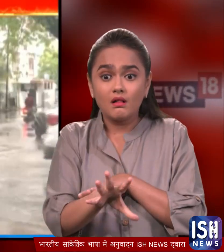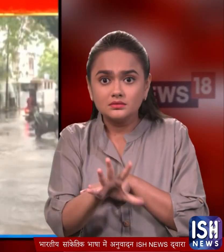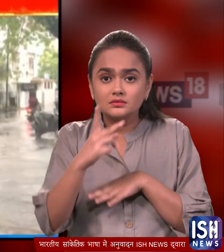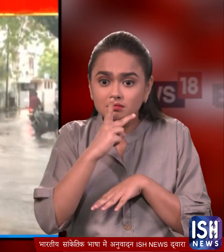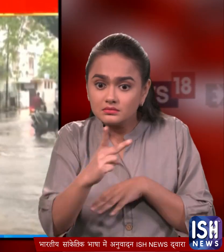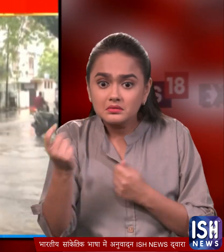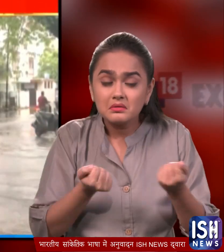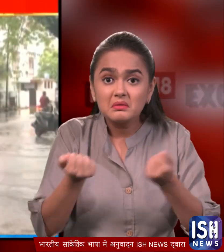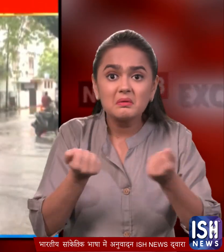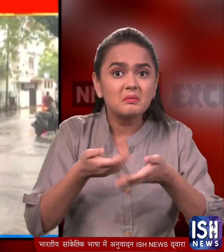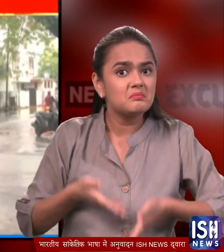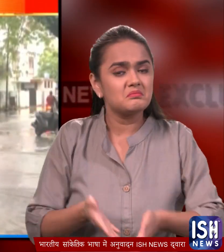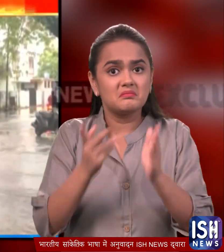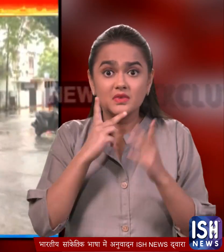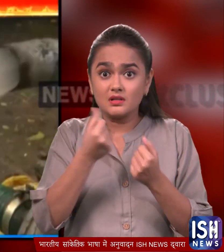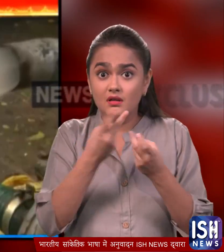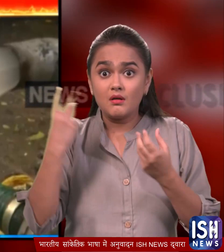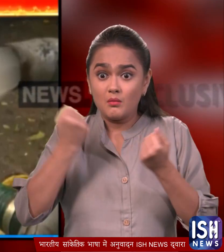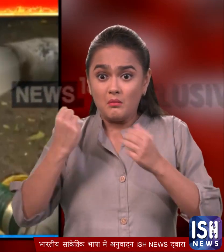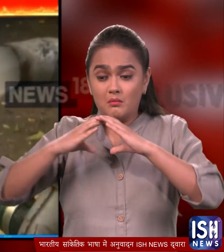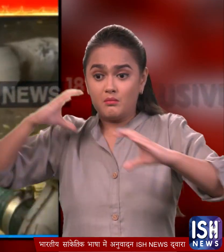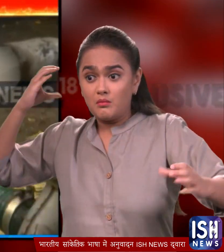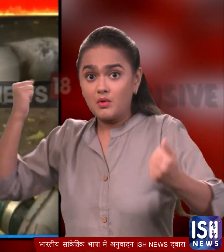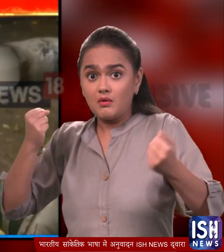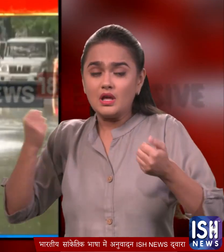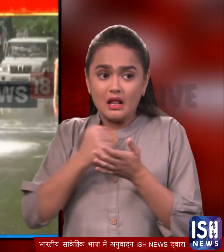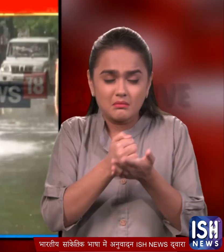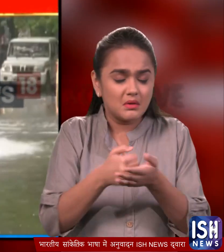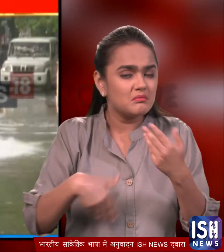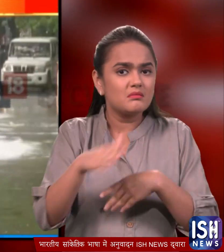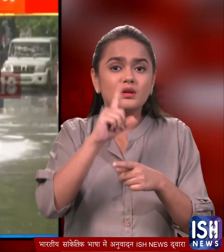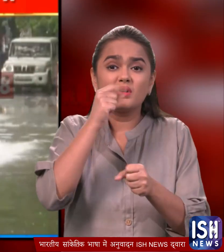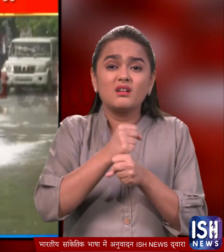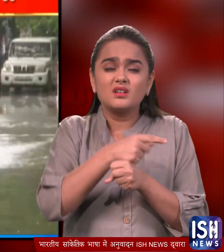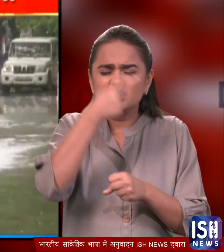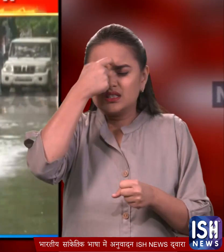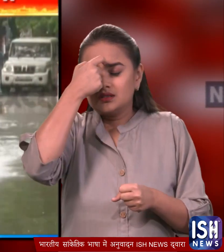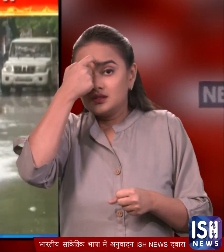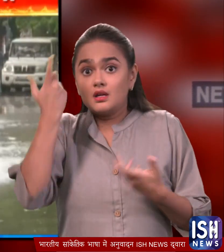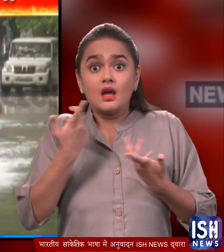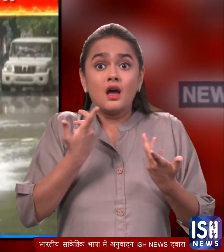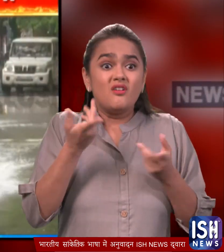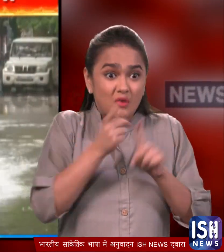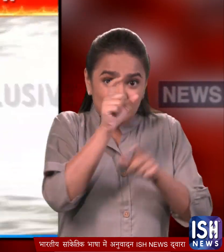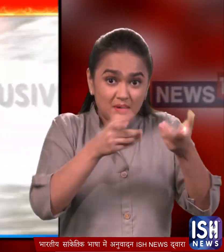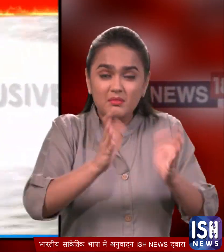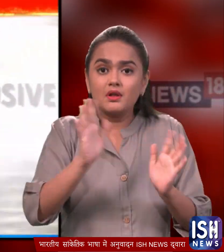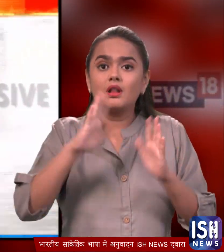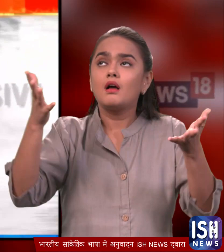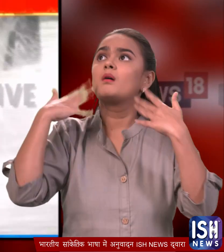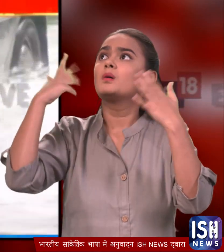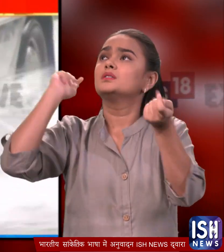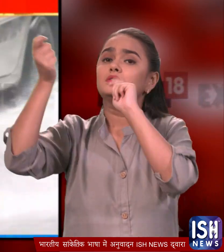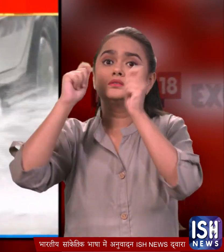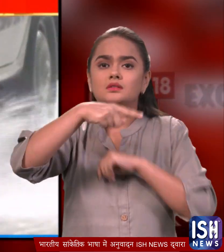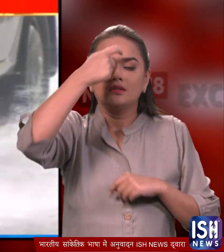पड़ा। जल भराव रोकने के लिए कई जगहों पर बड़ी बड़ी मोटर लगाई गई हैं, लेकिन सरकार की चिंता बढ़ाई है मौसम विभाग ने, जिसके